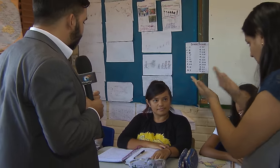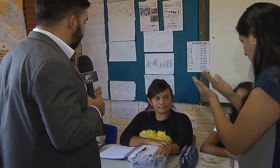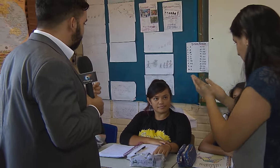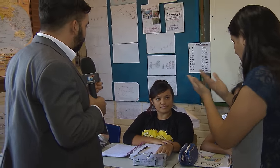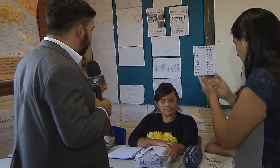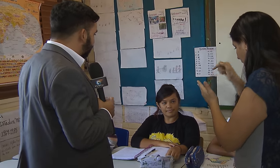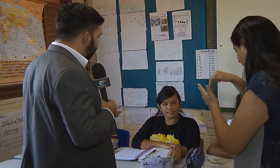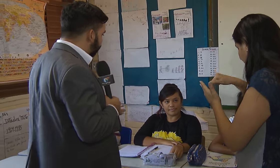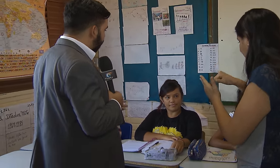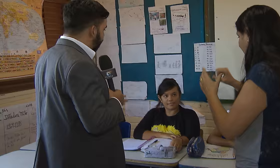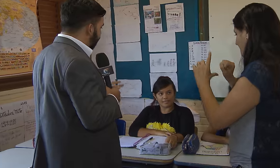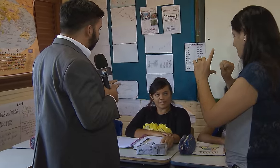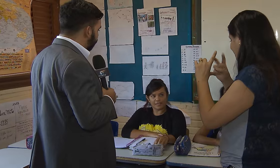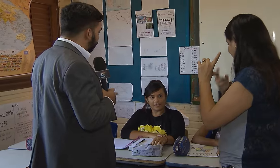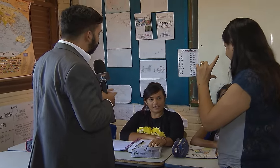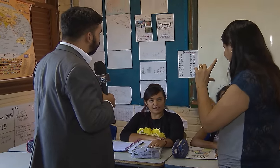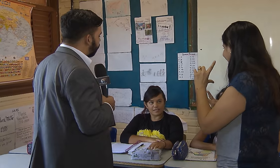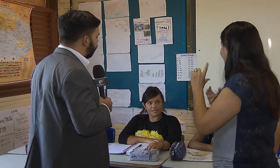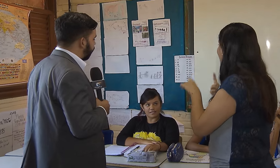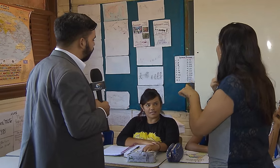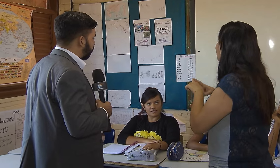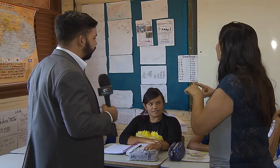considerada bilíngue é importante por quê?